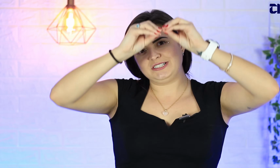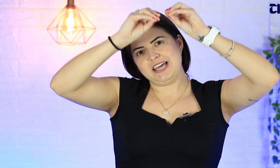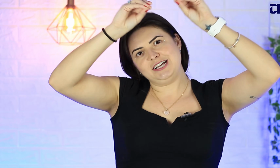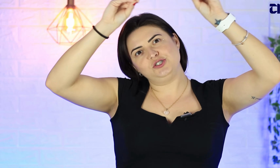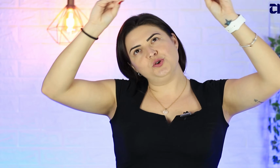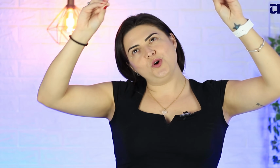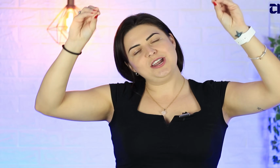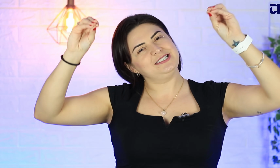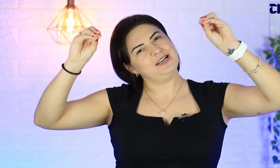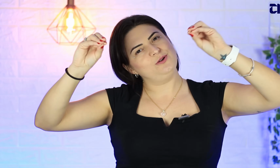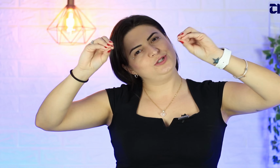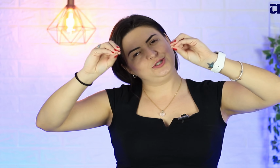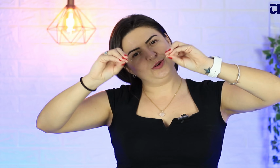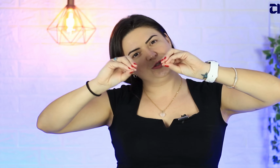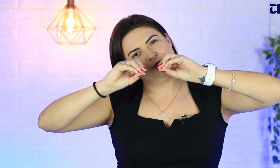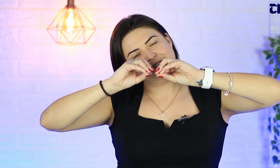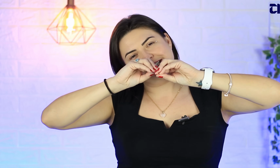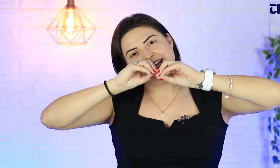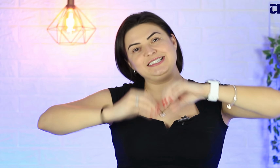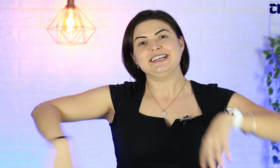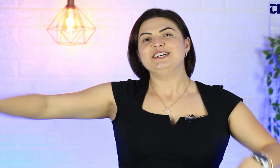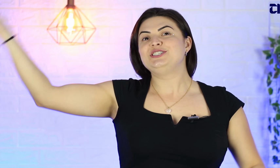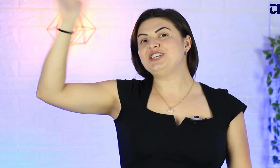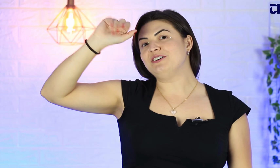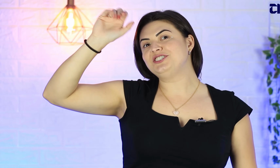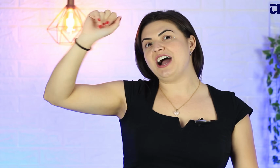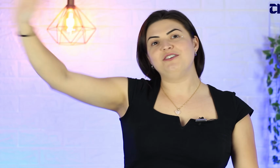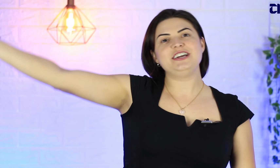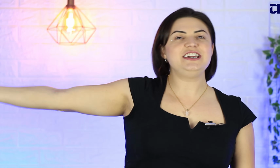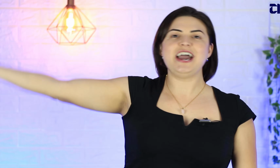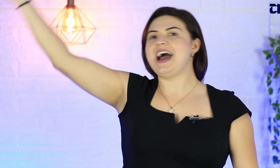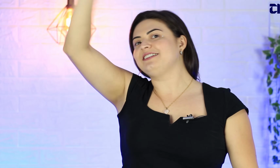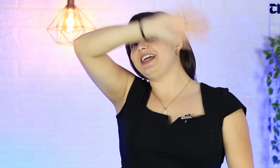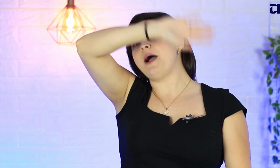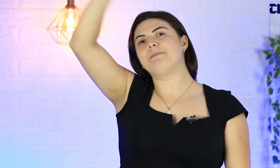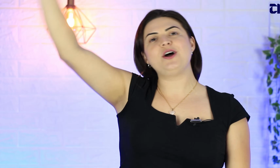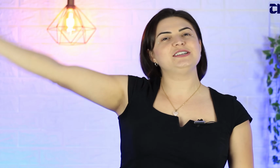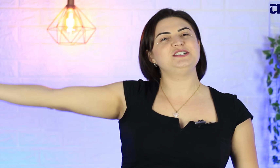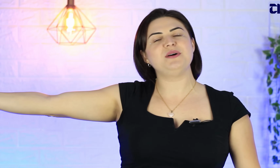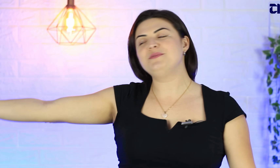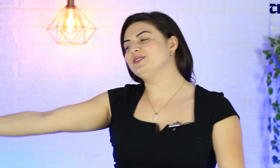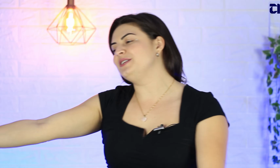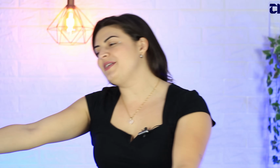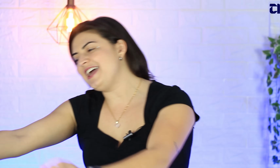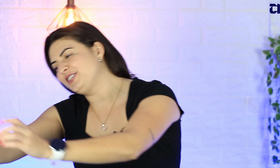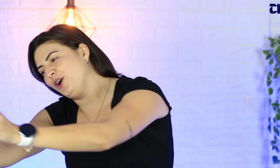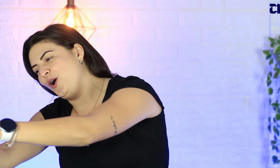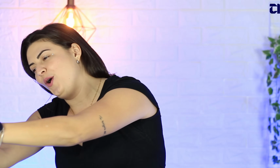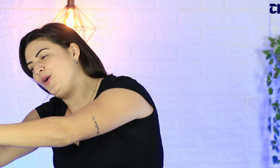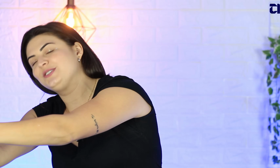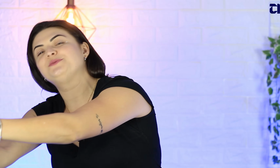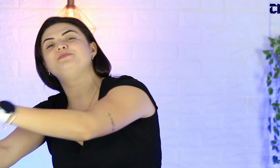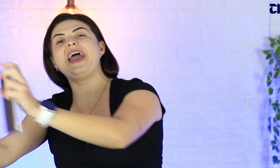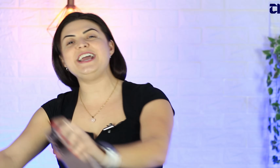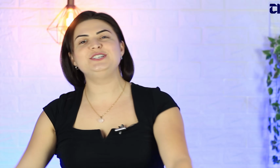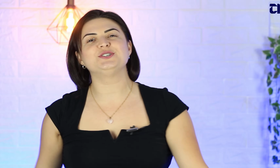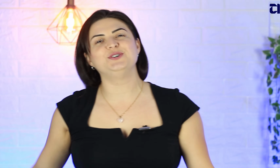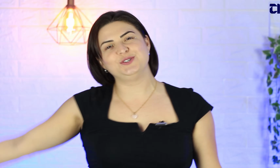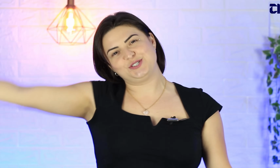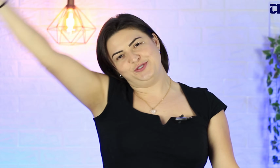vocês. No coração de todos vocês. Tchau, tchau. E até a próxima, meus Libretos. Beijos.